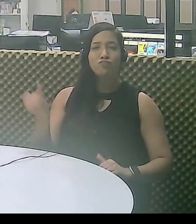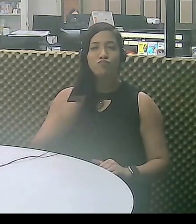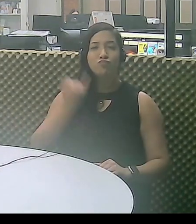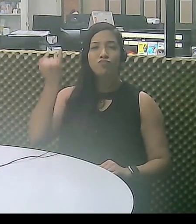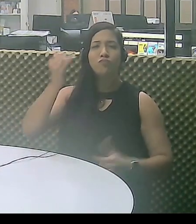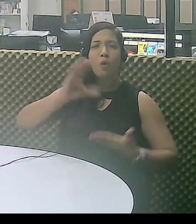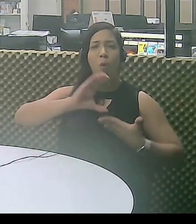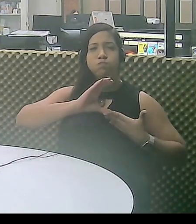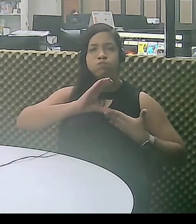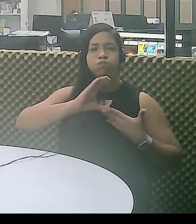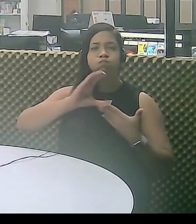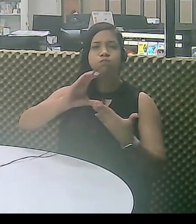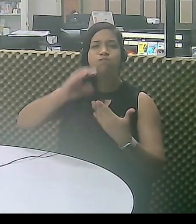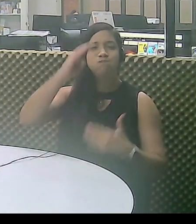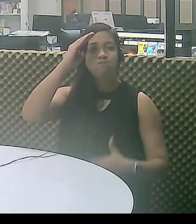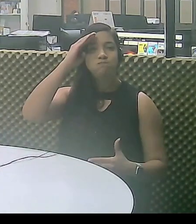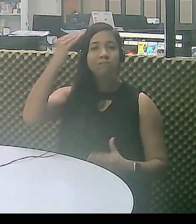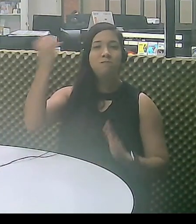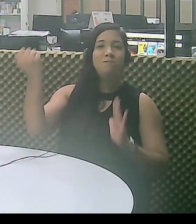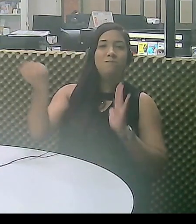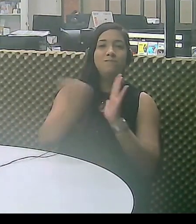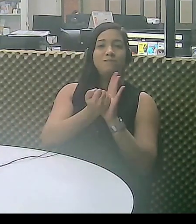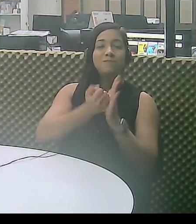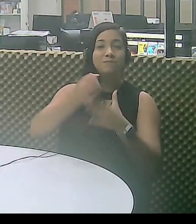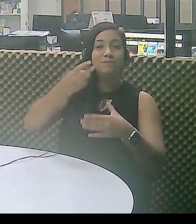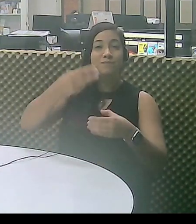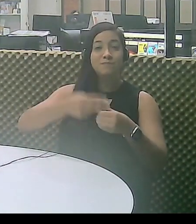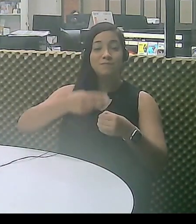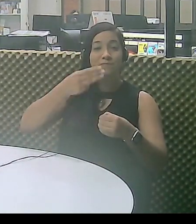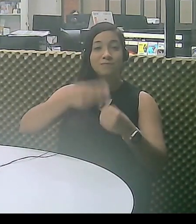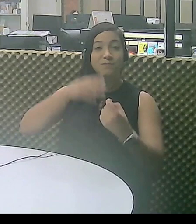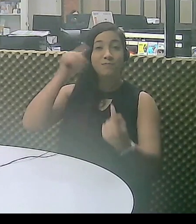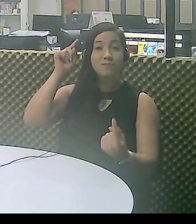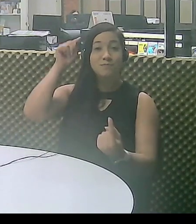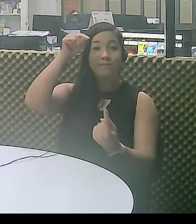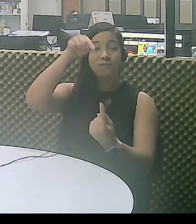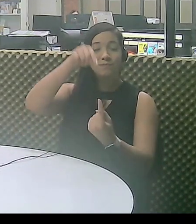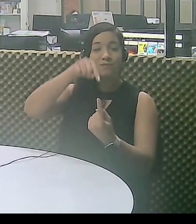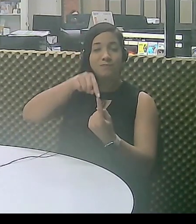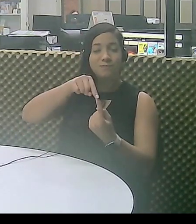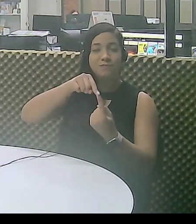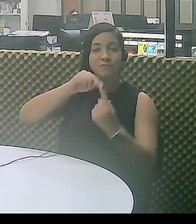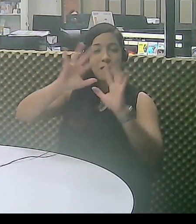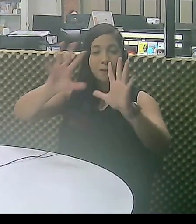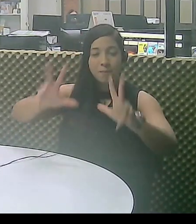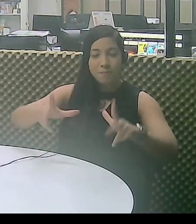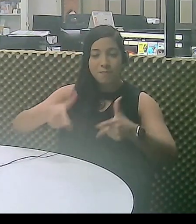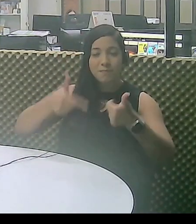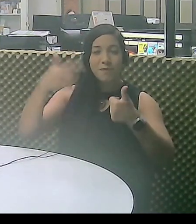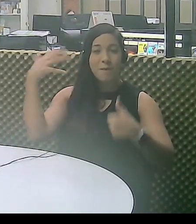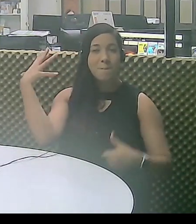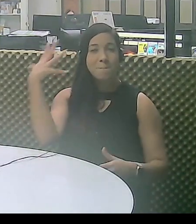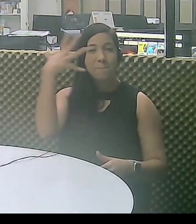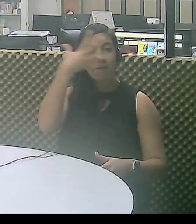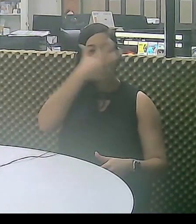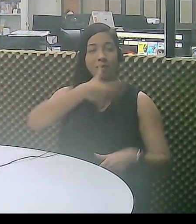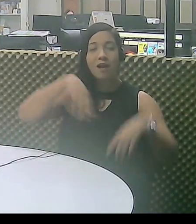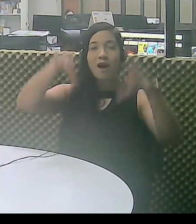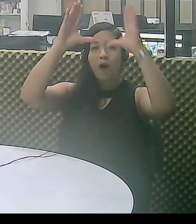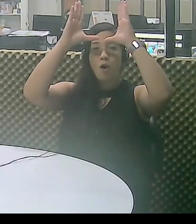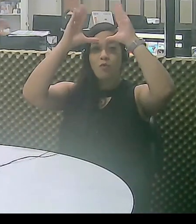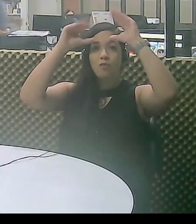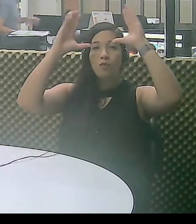importantes investimentos no principal cartão postal do município, com o objetivo de torná-lo cada vez mais bonito, confortável